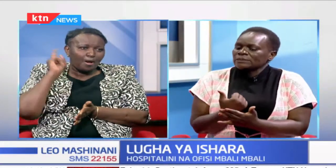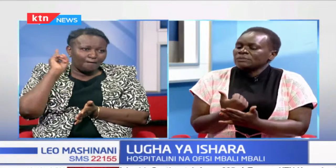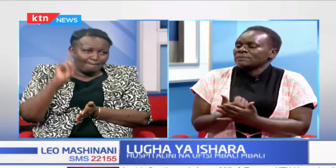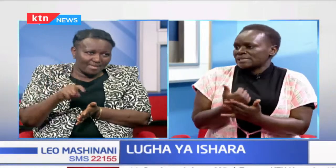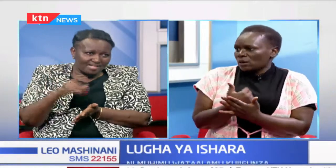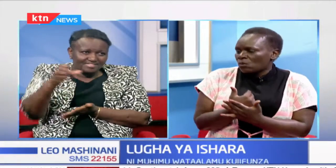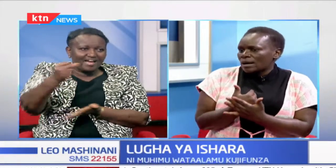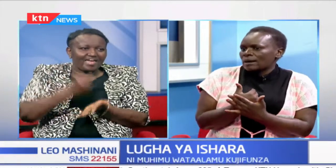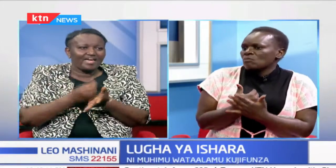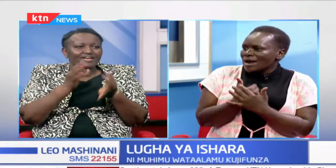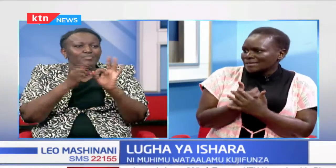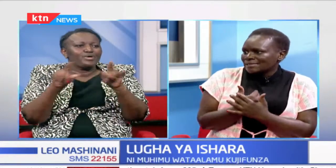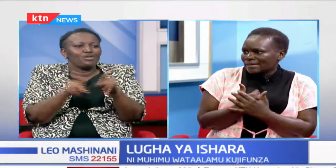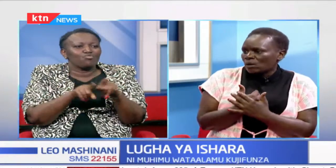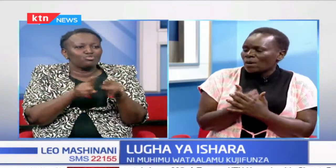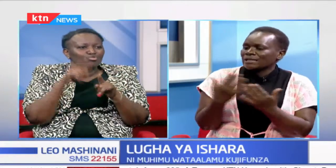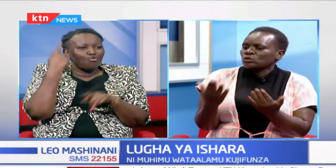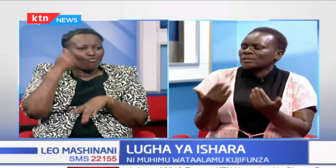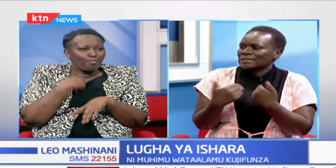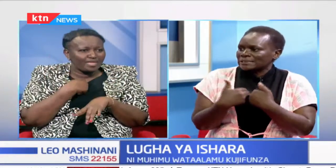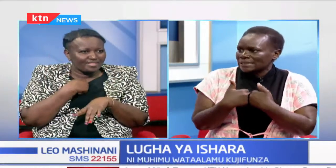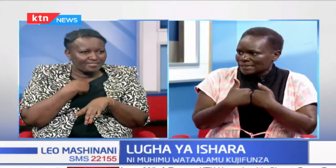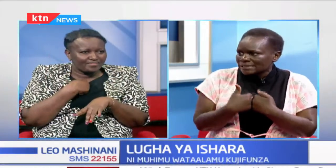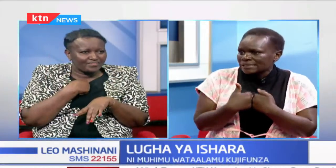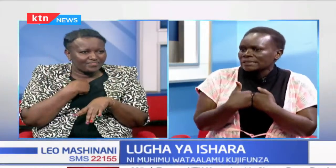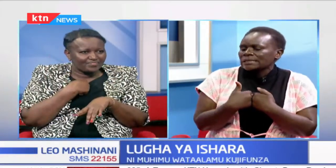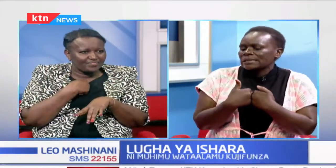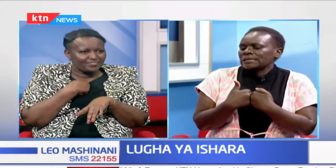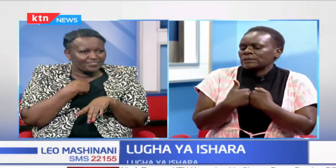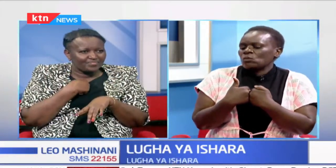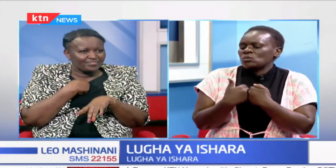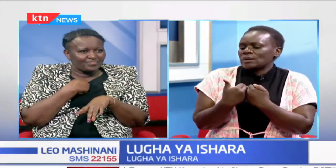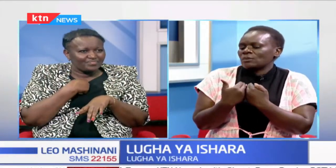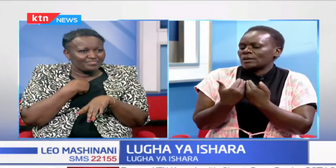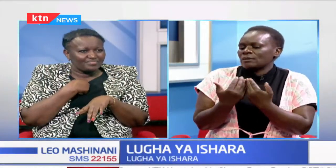wanasema mimi nitakuwa mgali sana. Wakati utaniandika kazi,